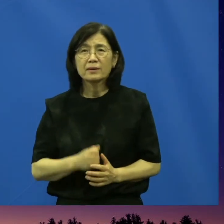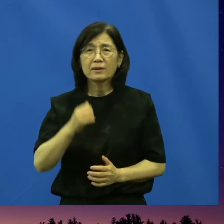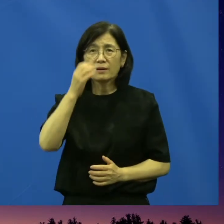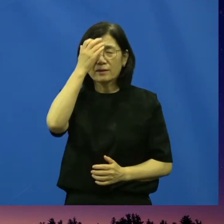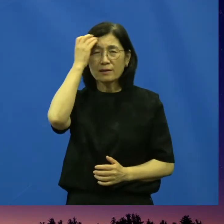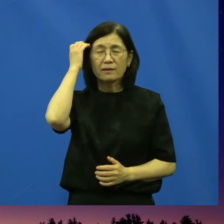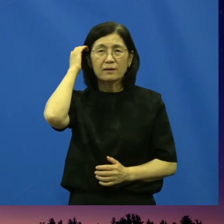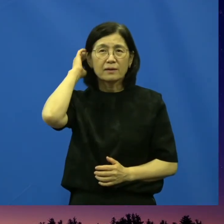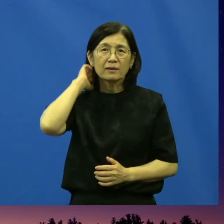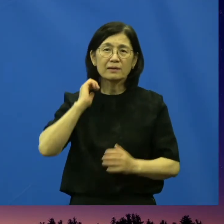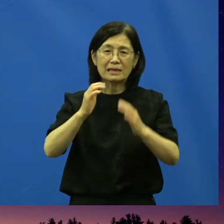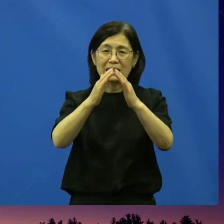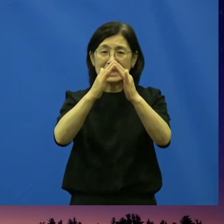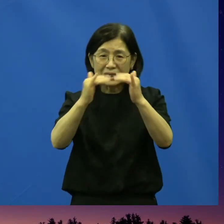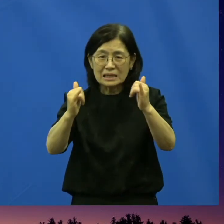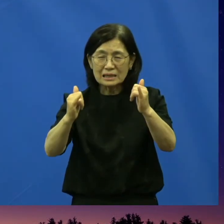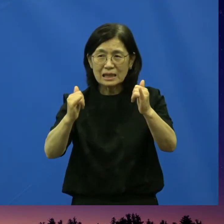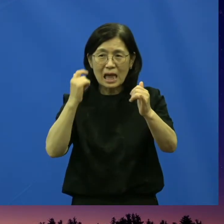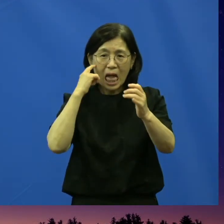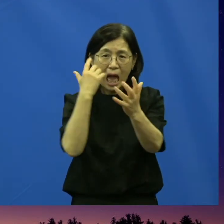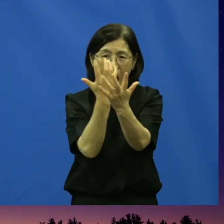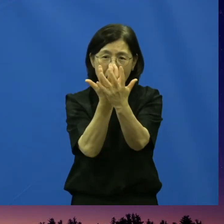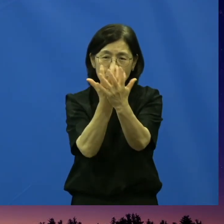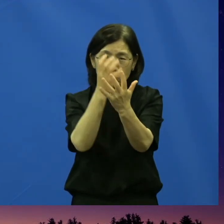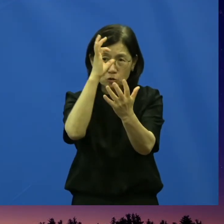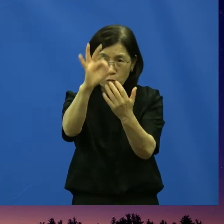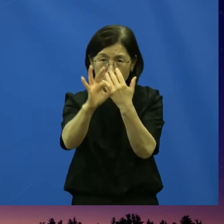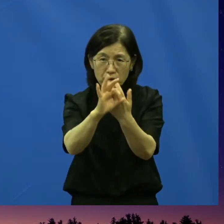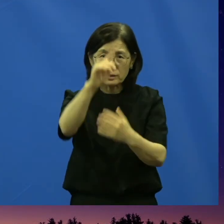인간이 될 수 않아요. 서로 같이 있어야 인간이 돼.